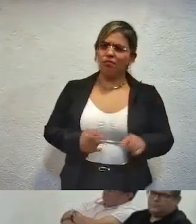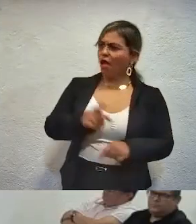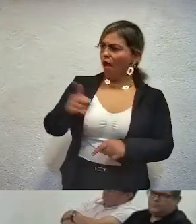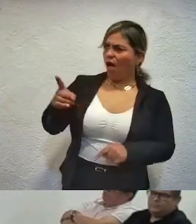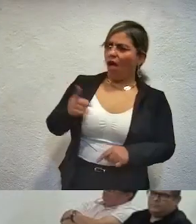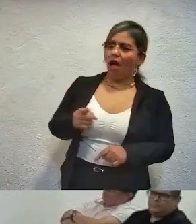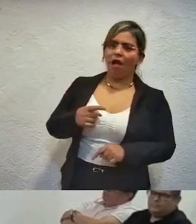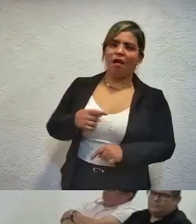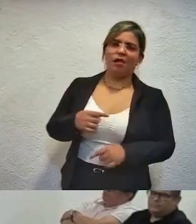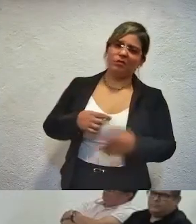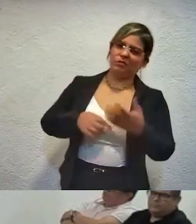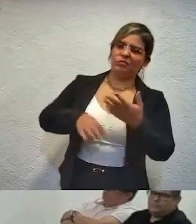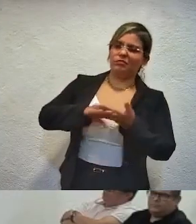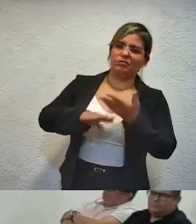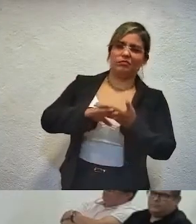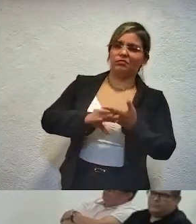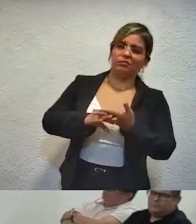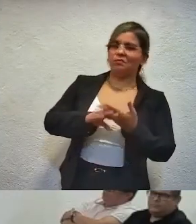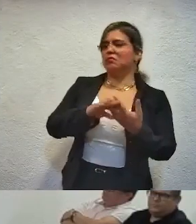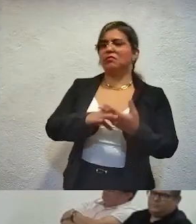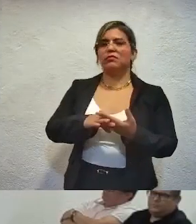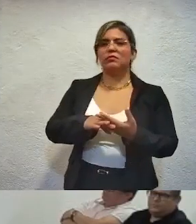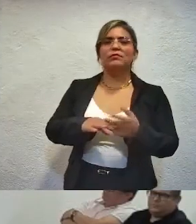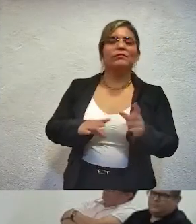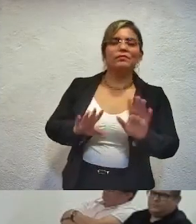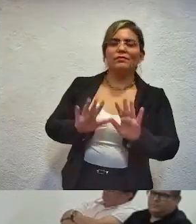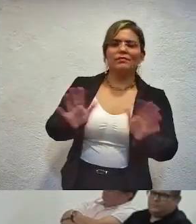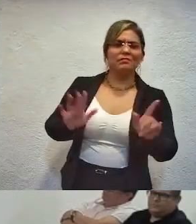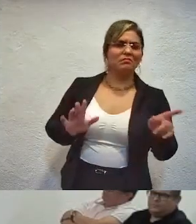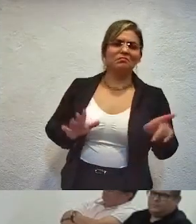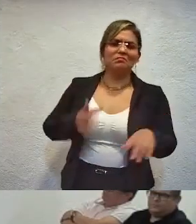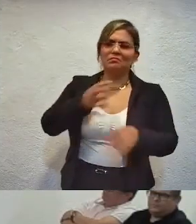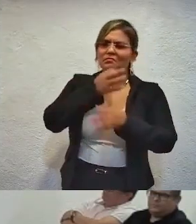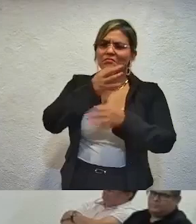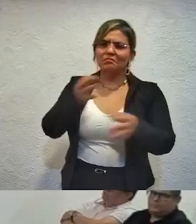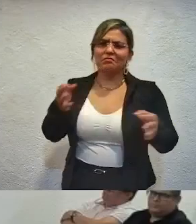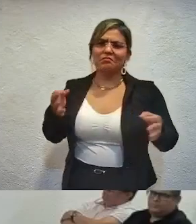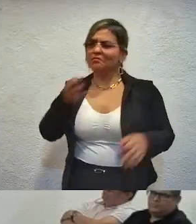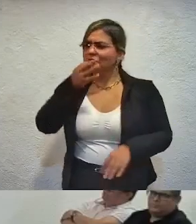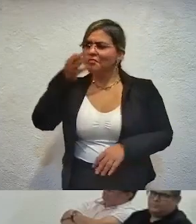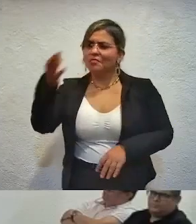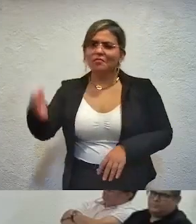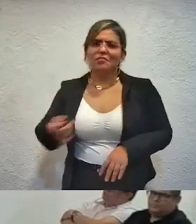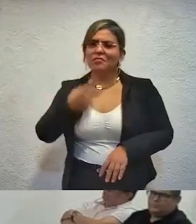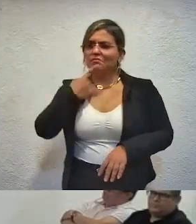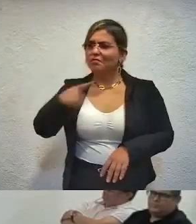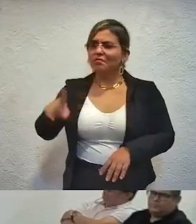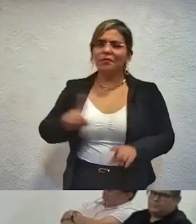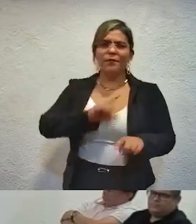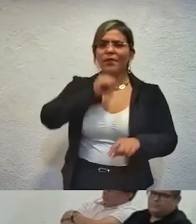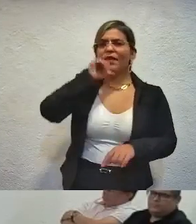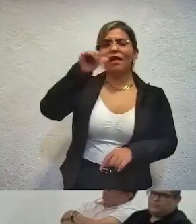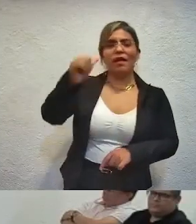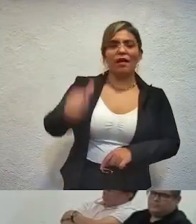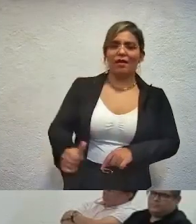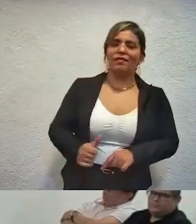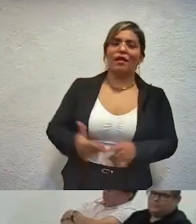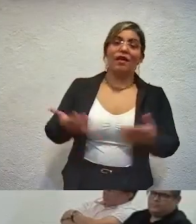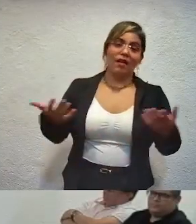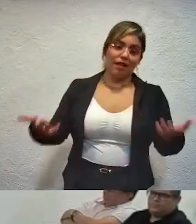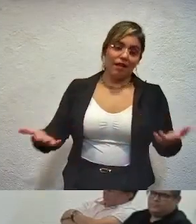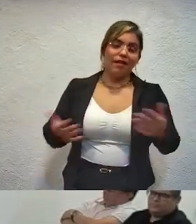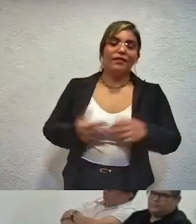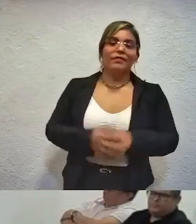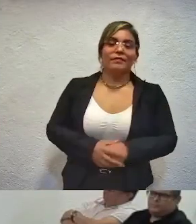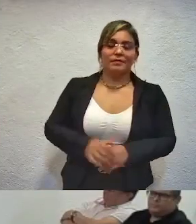lo han obstruido en el ejercicio del cargo por la ausencia de información institucional, falta de comunicación relacionada con actividades de